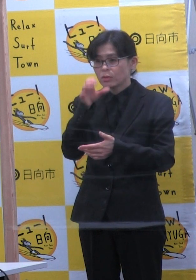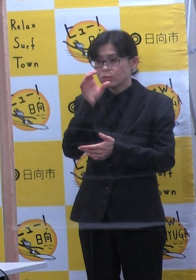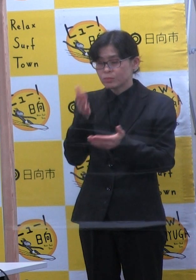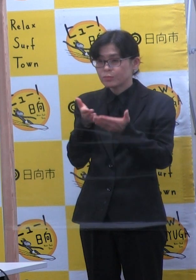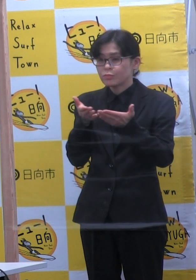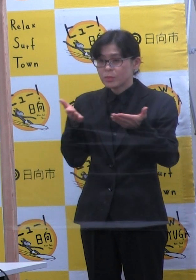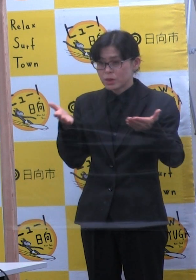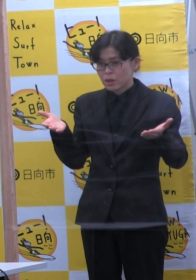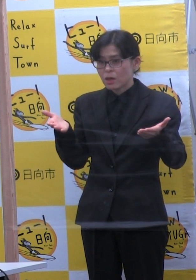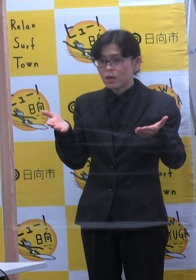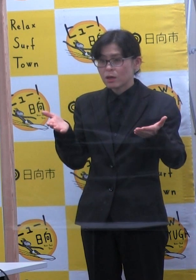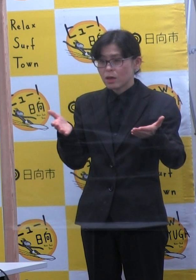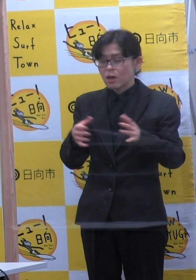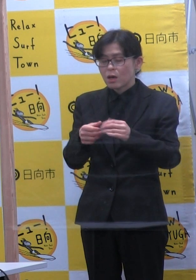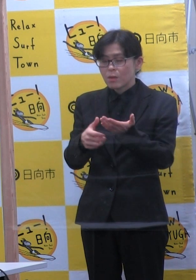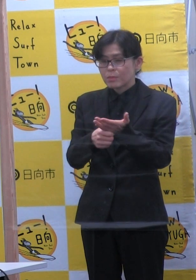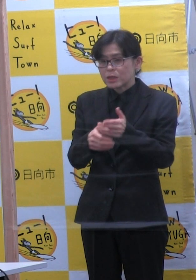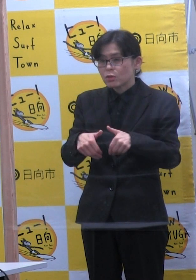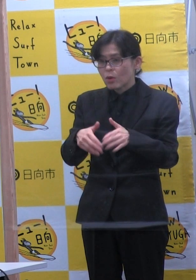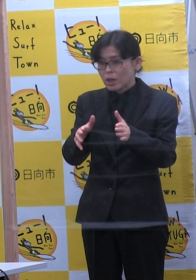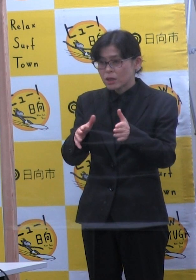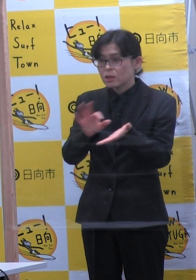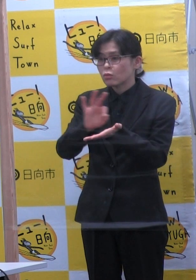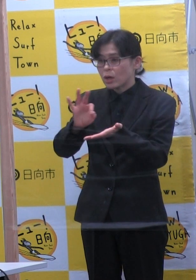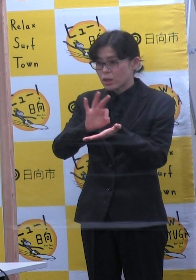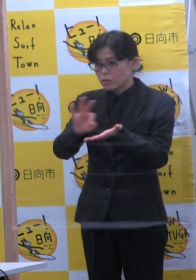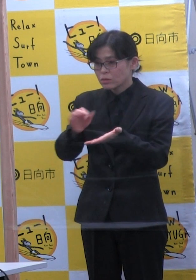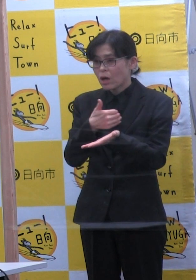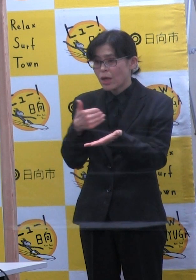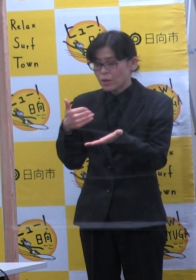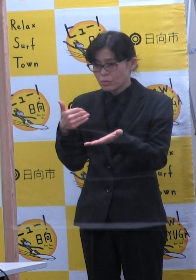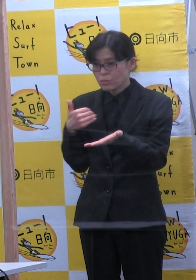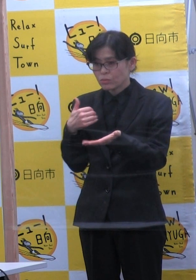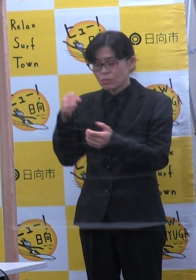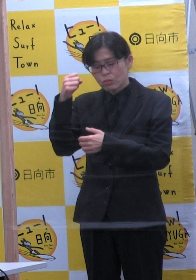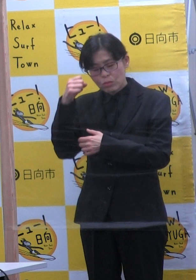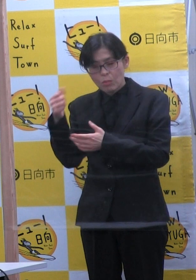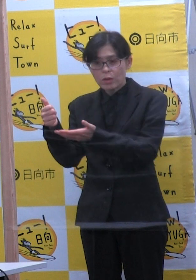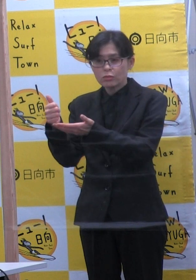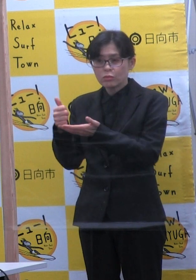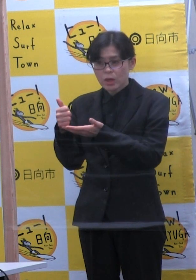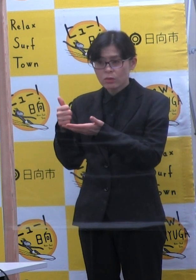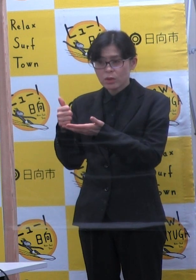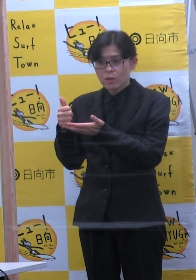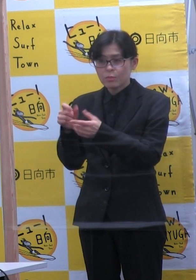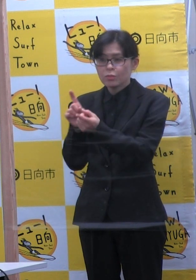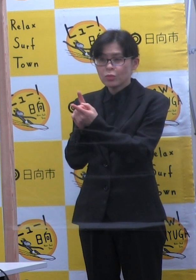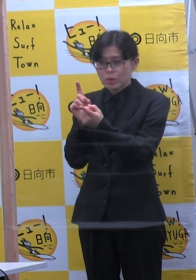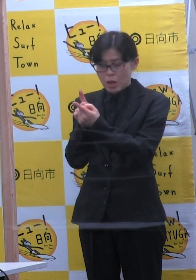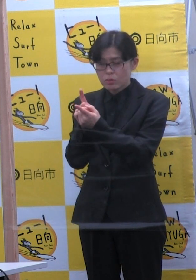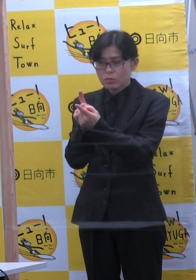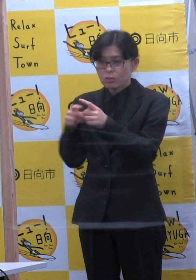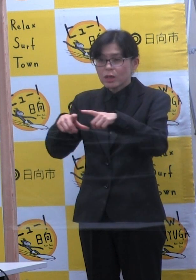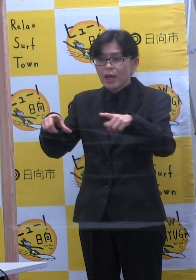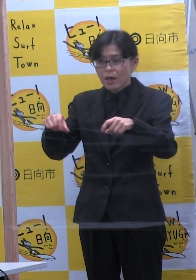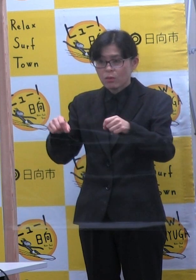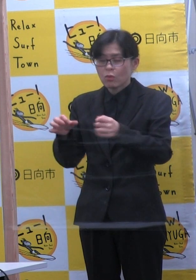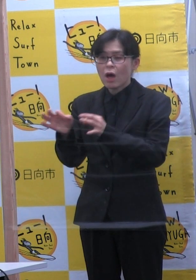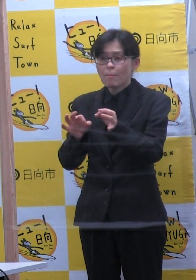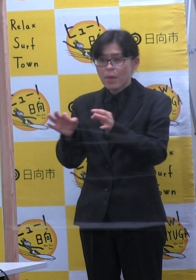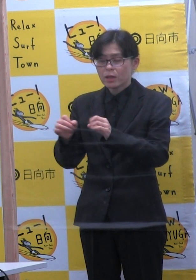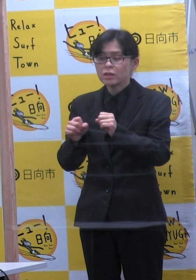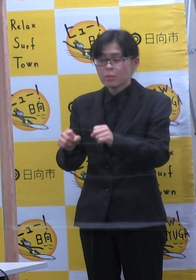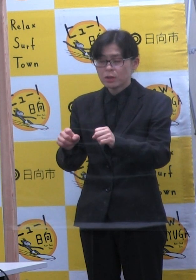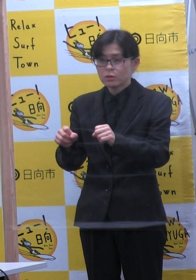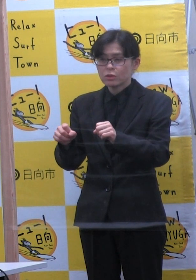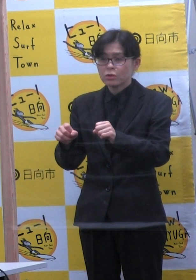シー、道の駅等で利用できる宿泊者向けのクーポン券を発行するものです。ク